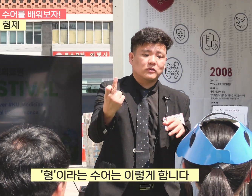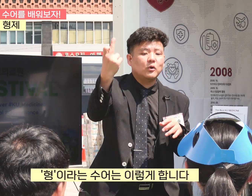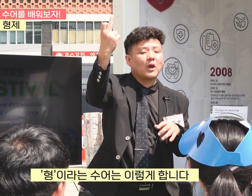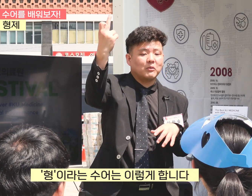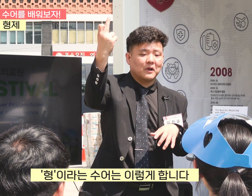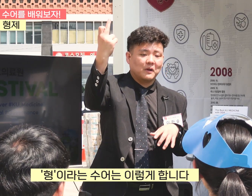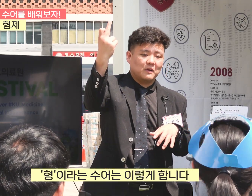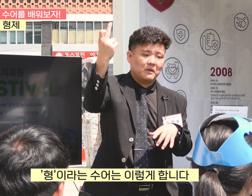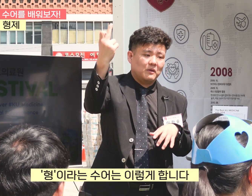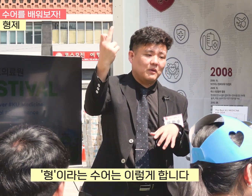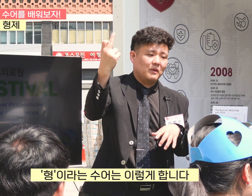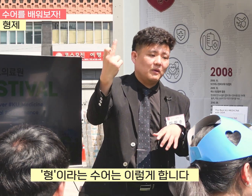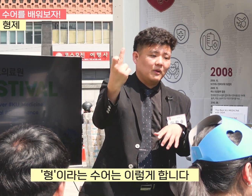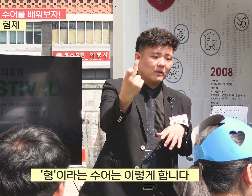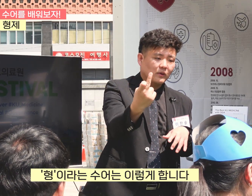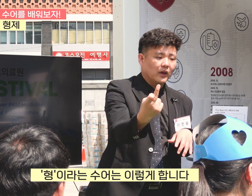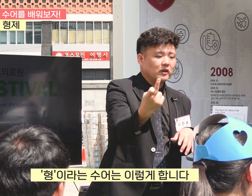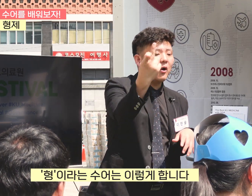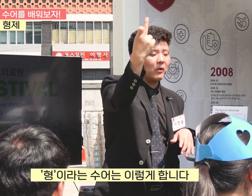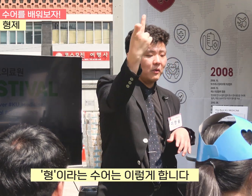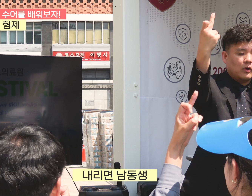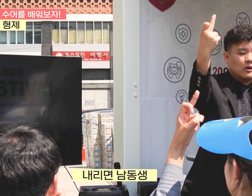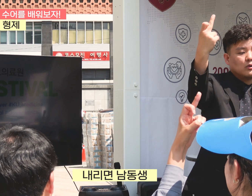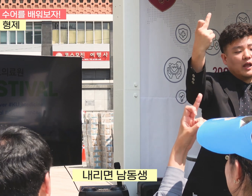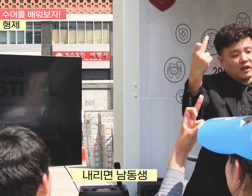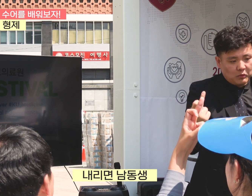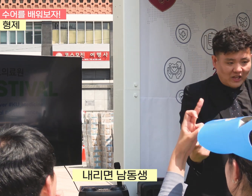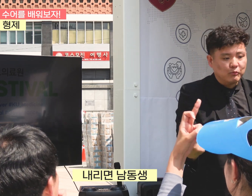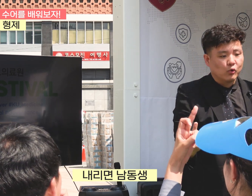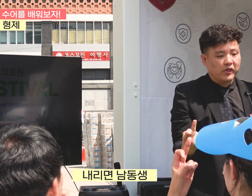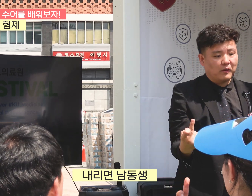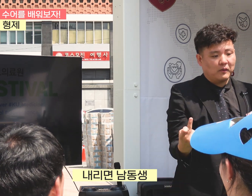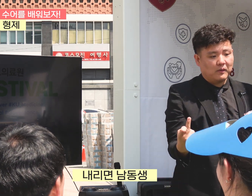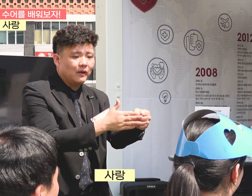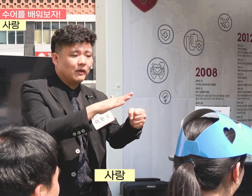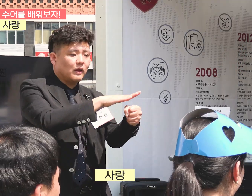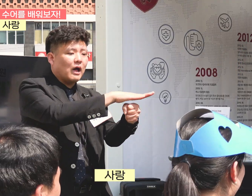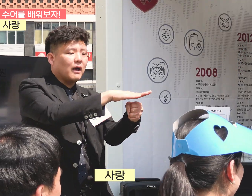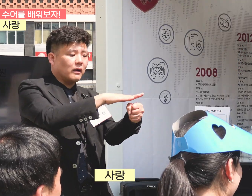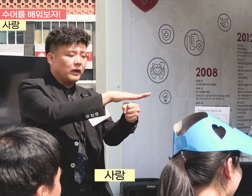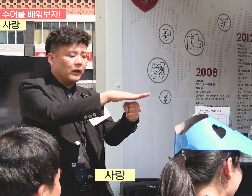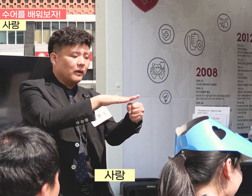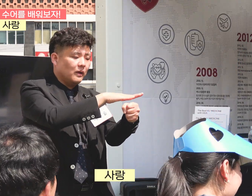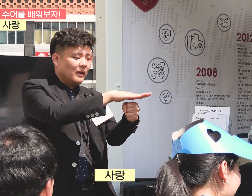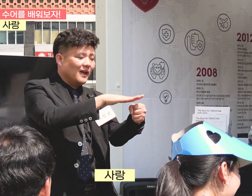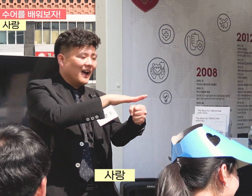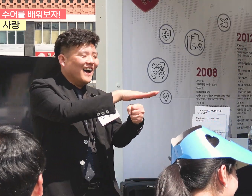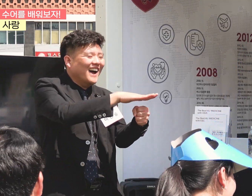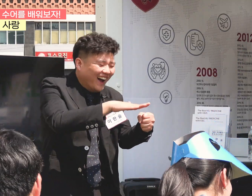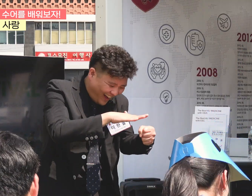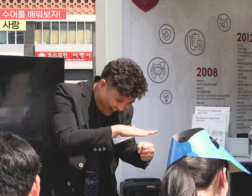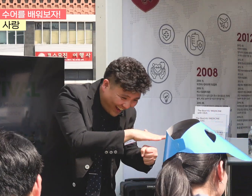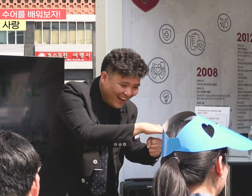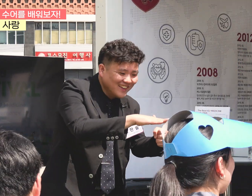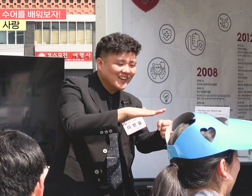이렇게 합니다. 어, 진짜요? 예, 형. 내리면 남동생. 아, 예, 사랑. 예. 예,